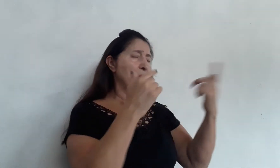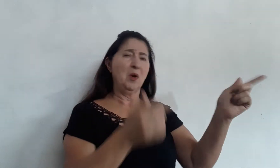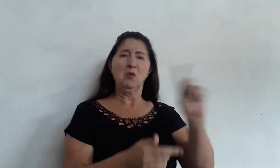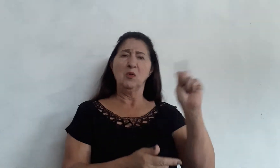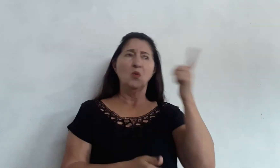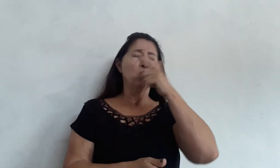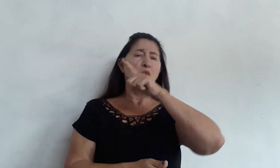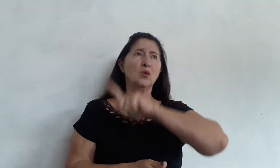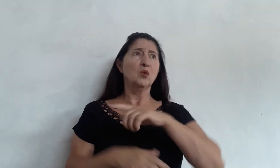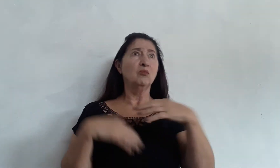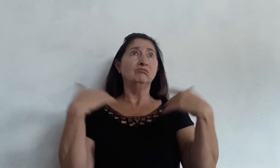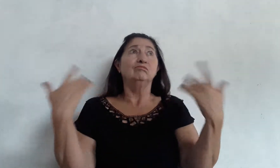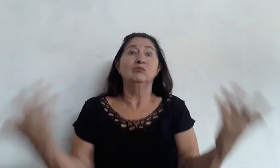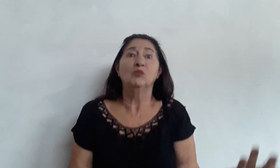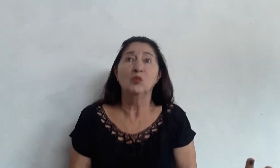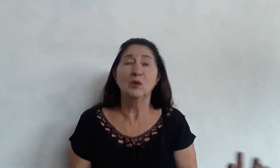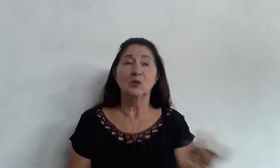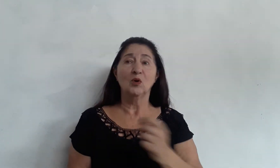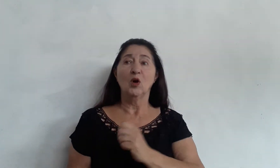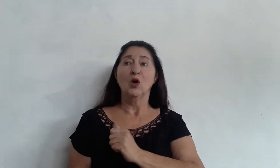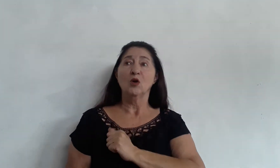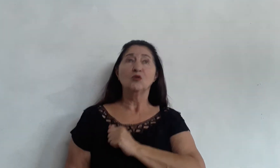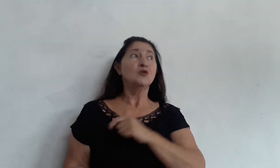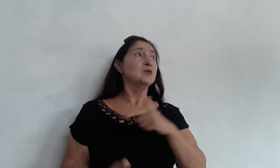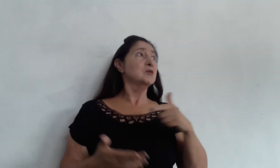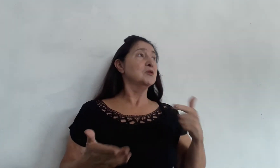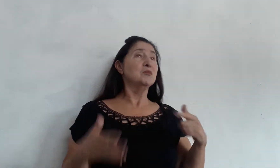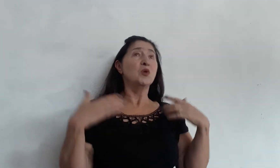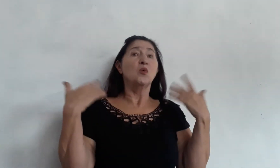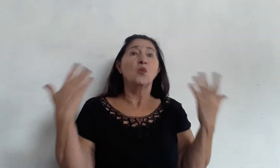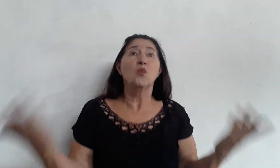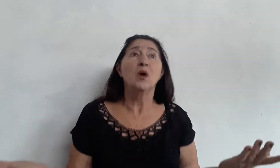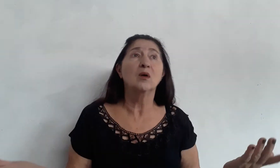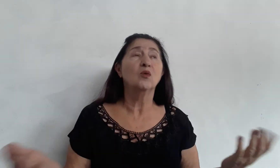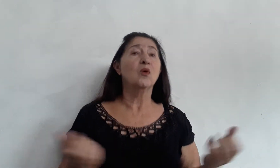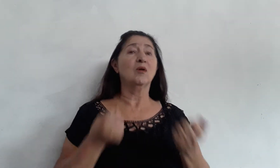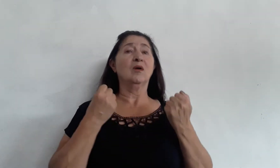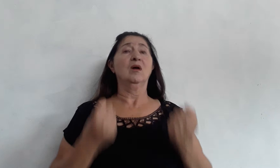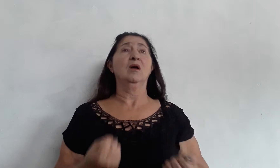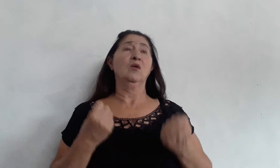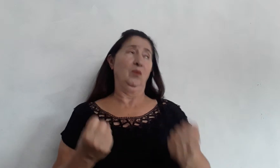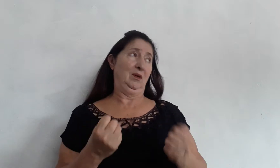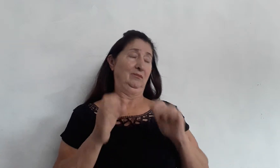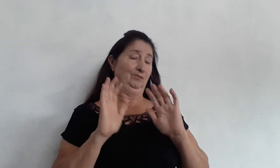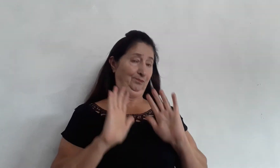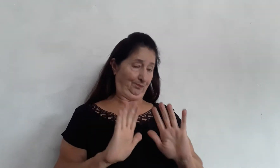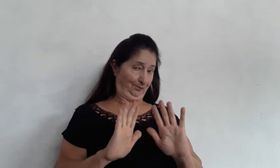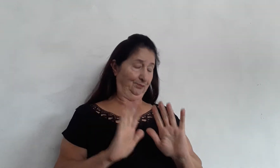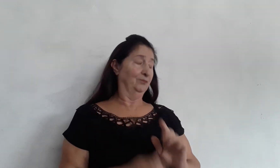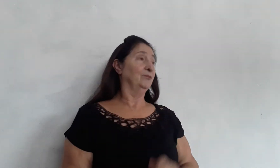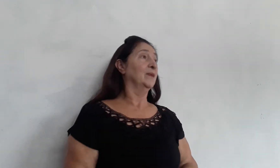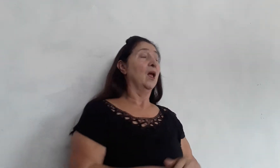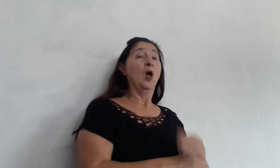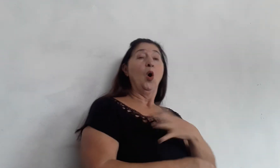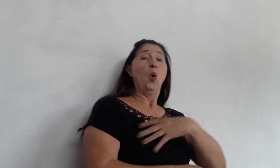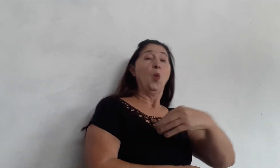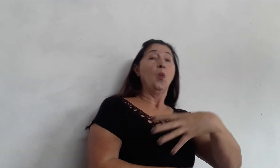convosco? Até quando terei de suportar-vos? Trazei aqui o menino." E levaram-lhe o menino. Quando o espírito